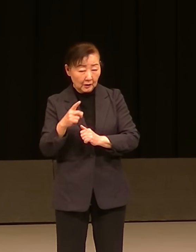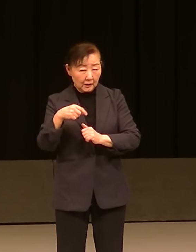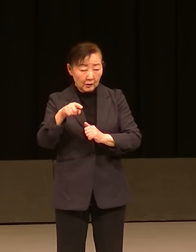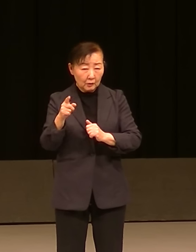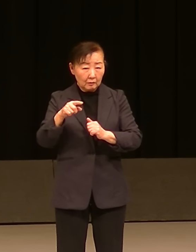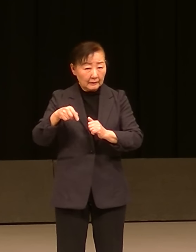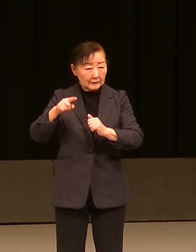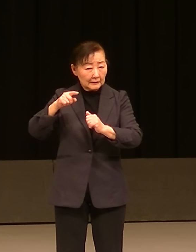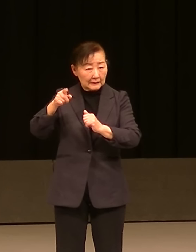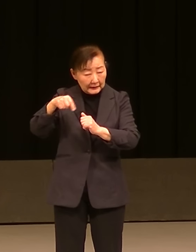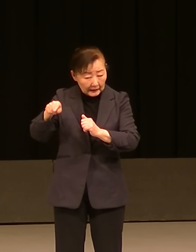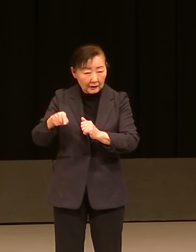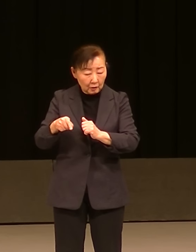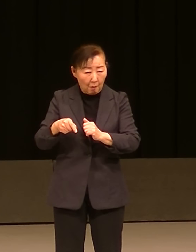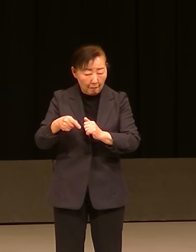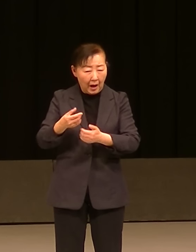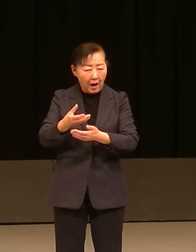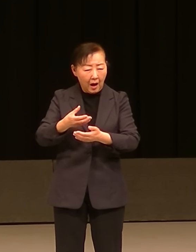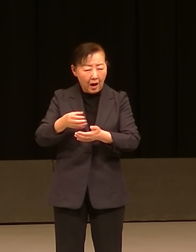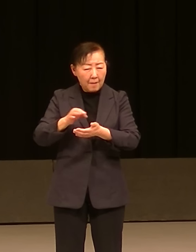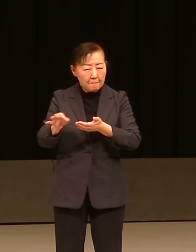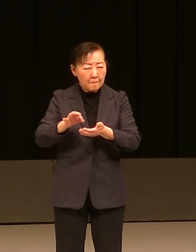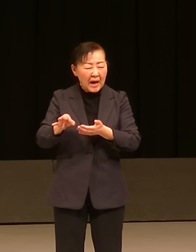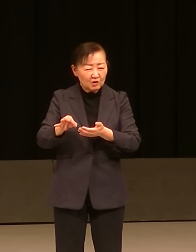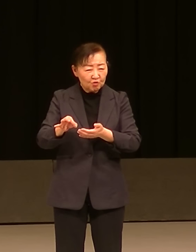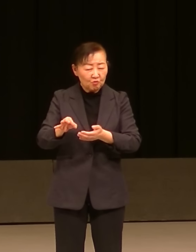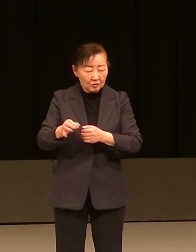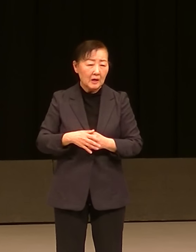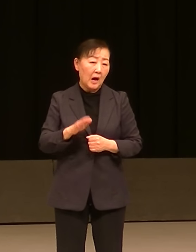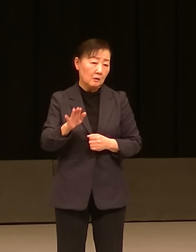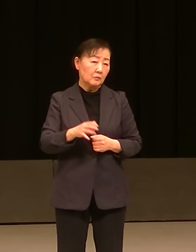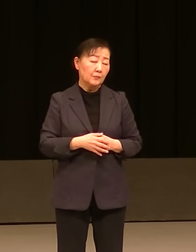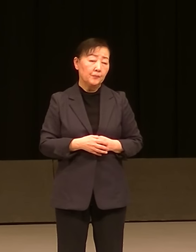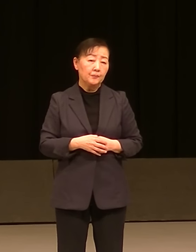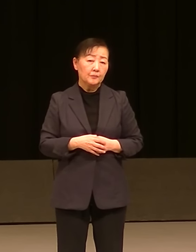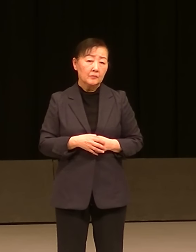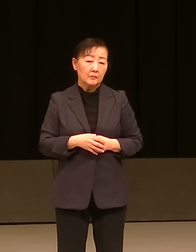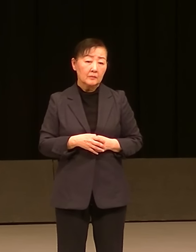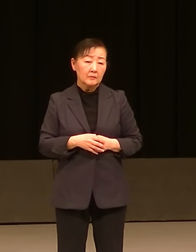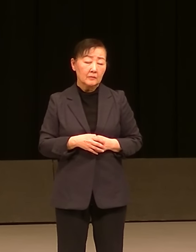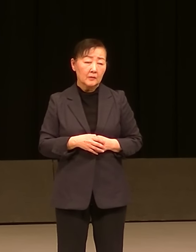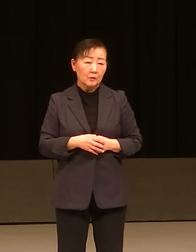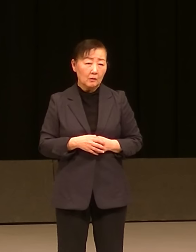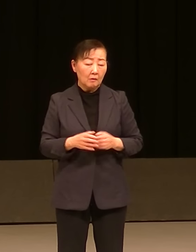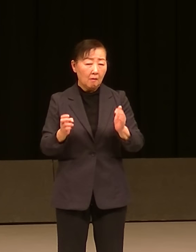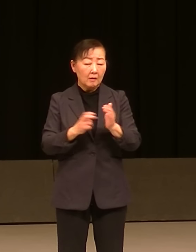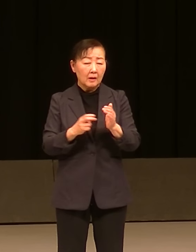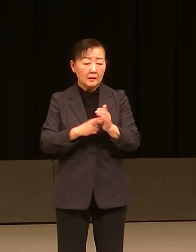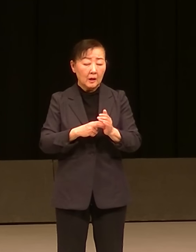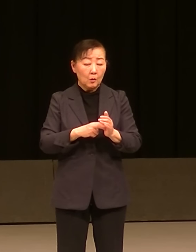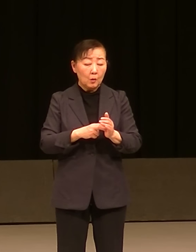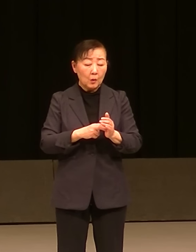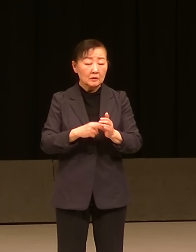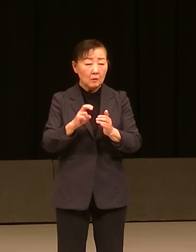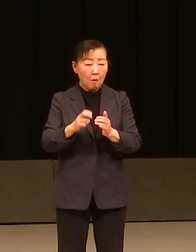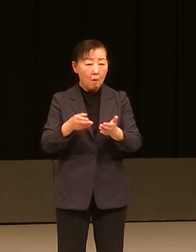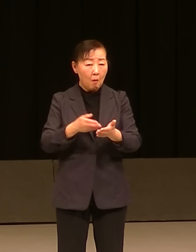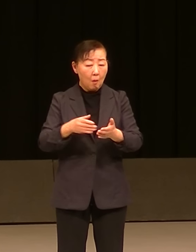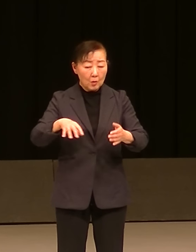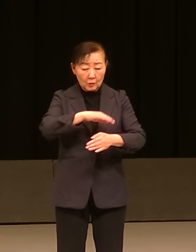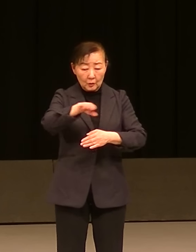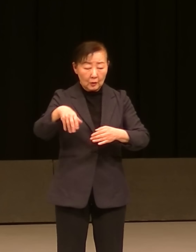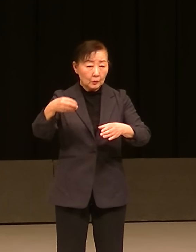収話があるからでございますね。でそれに対して、まあ、この鉄鋼労組の人々を含め、多く